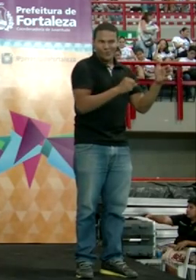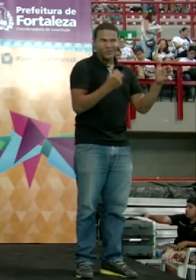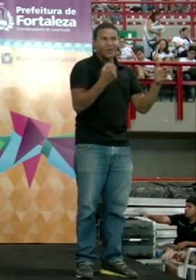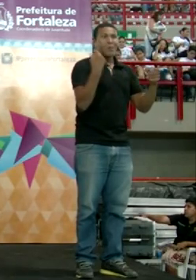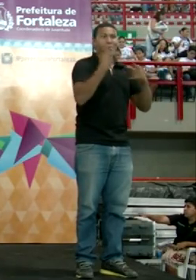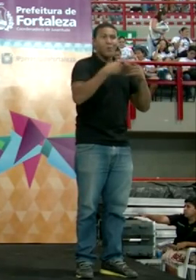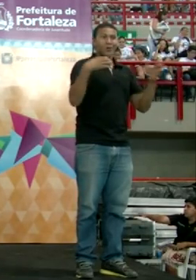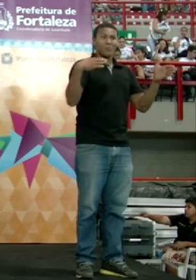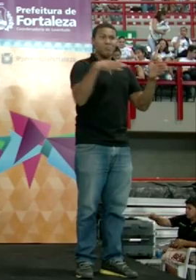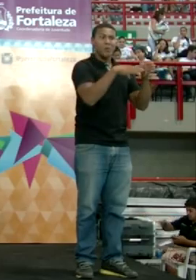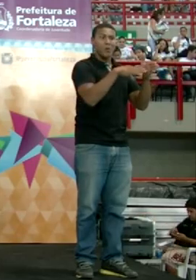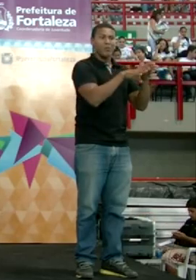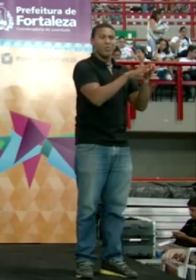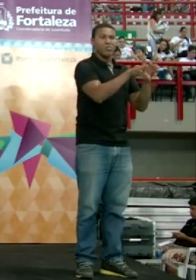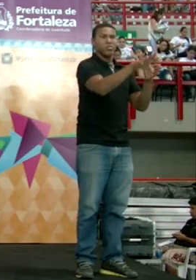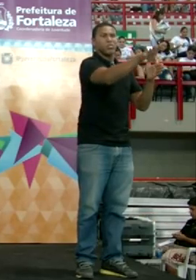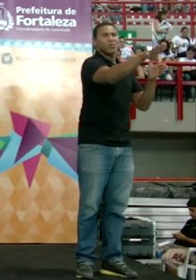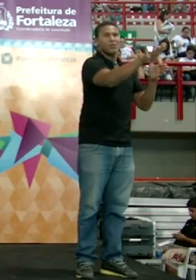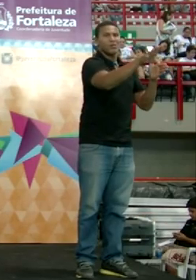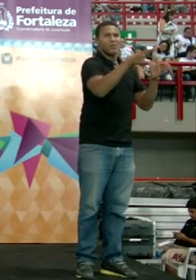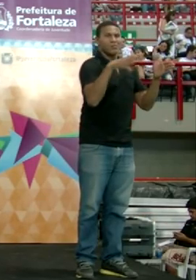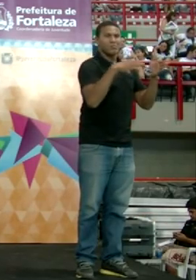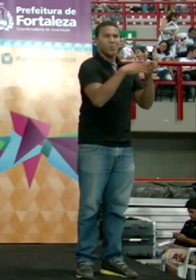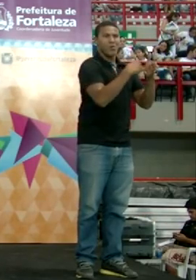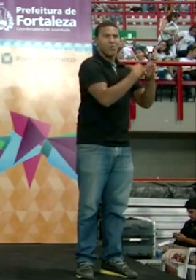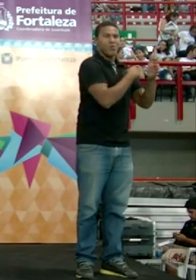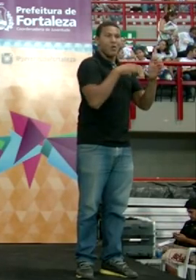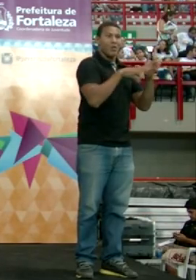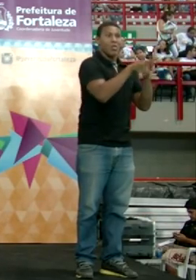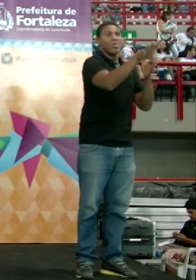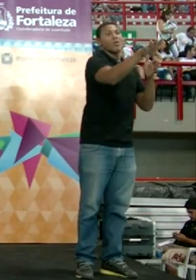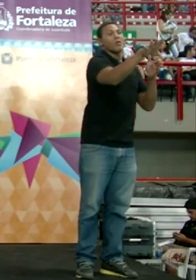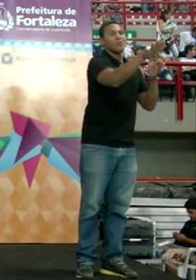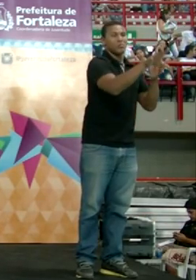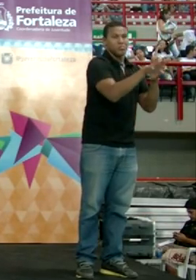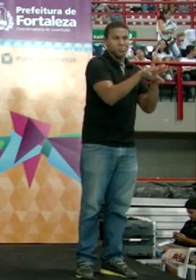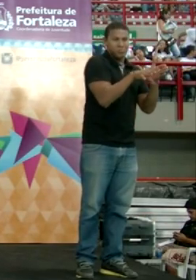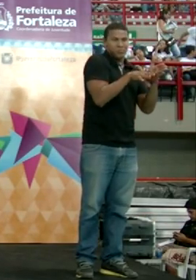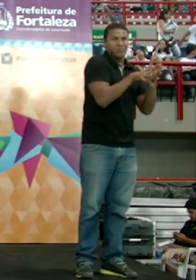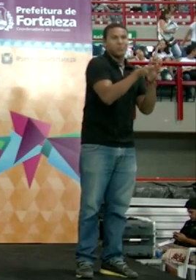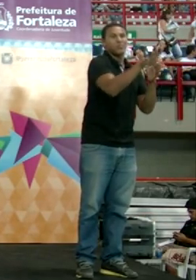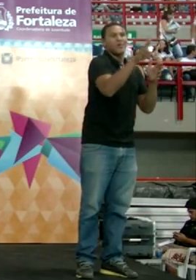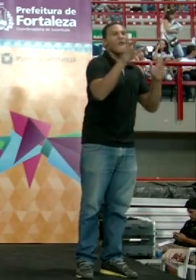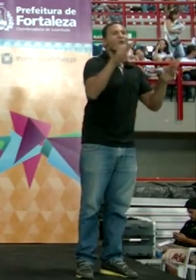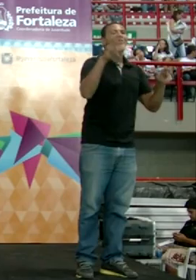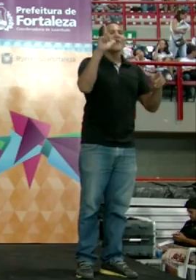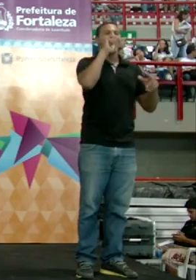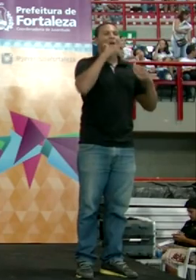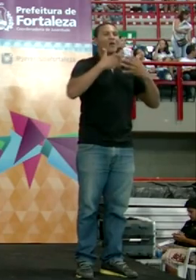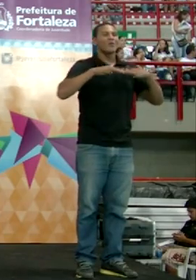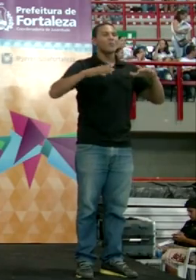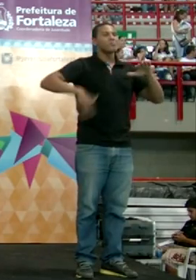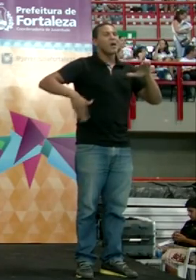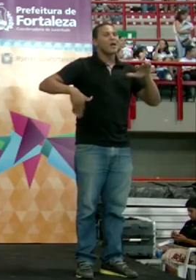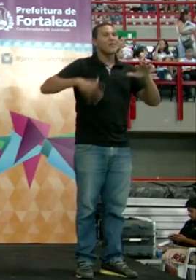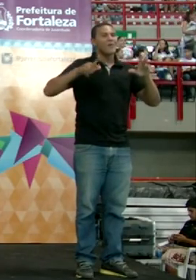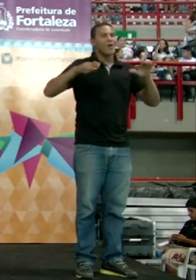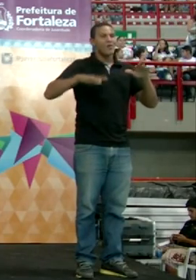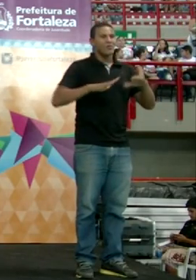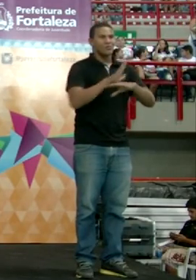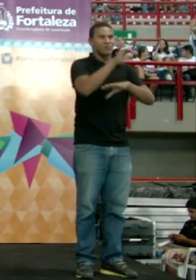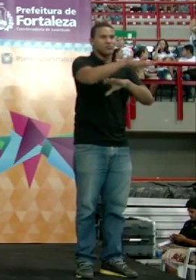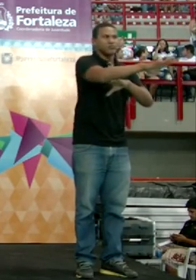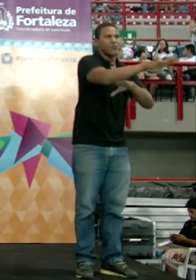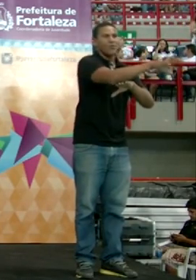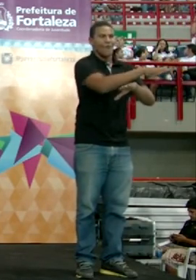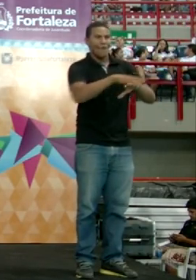gente libera muito mais CO2 do que metano, por isso que não se fala muito nele. Mas nessas regiões em que são alagadas,